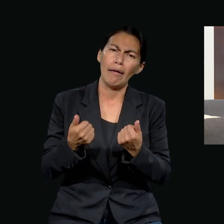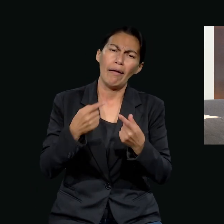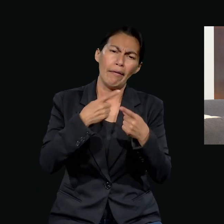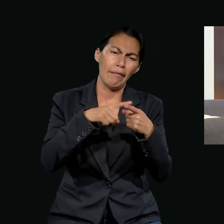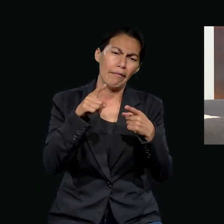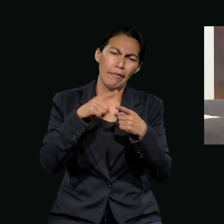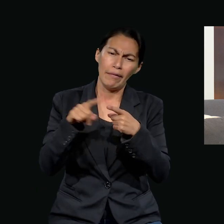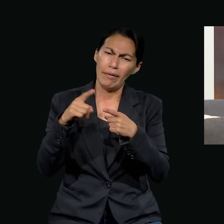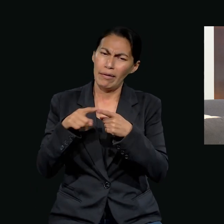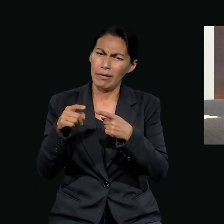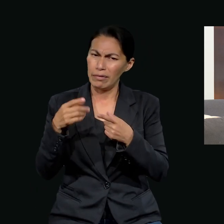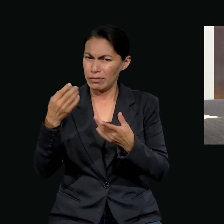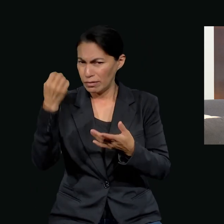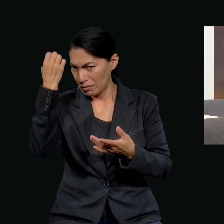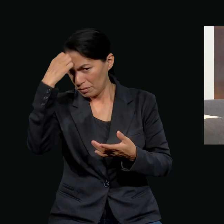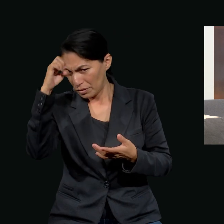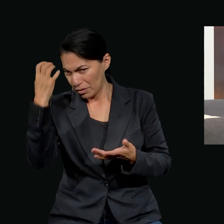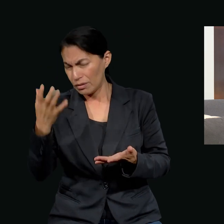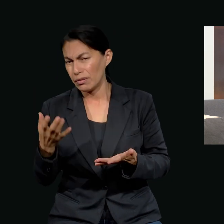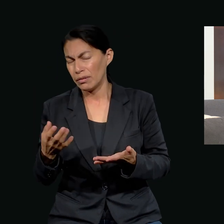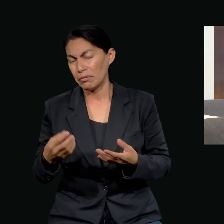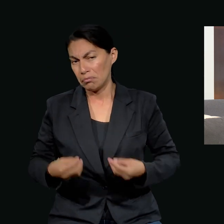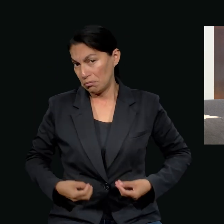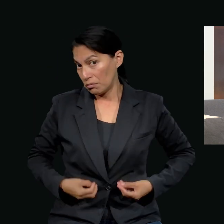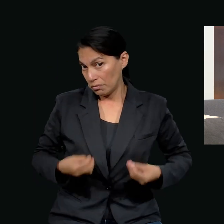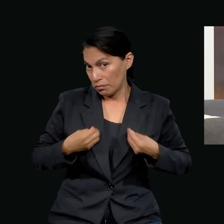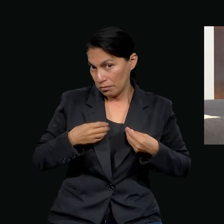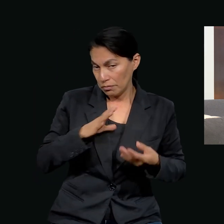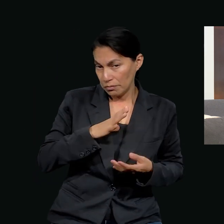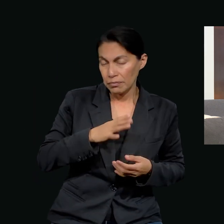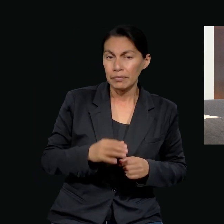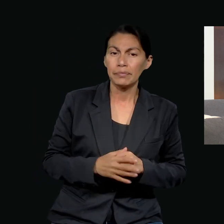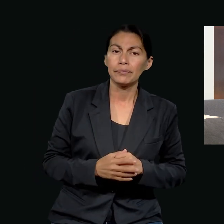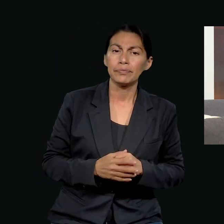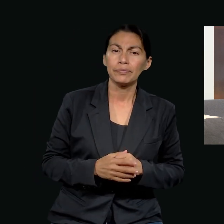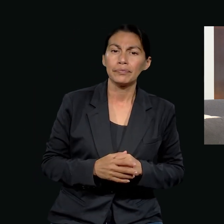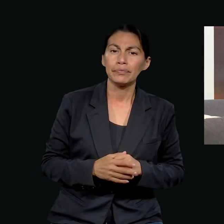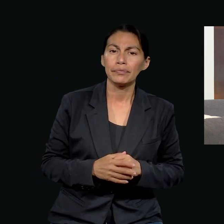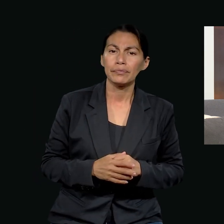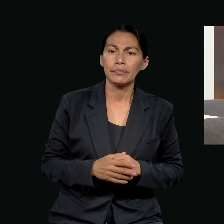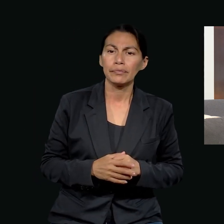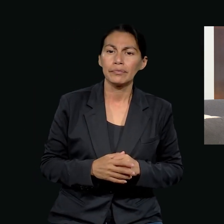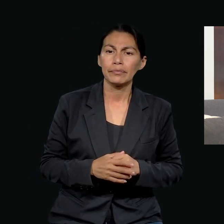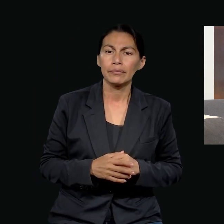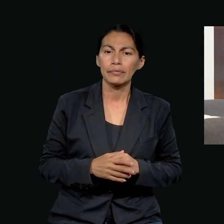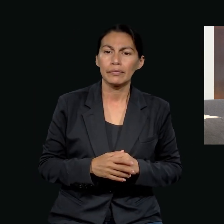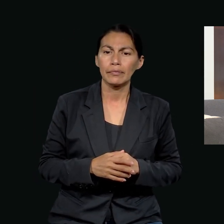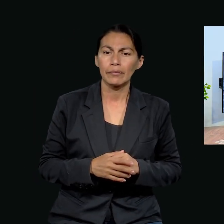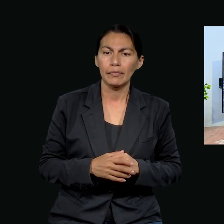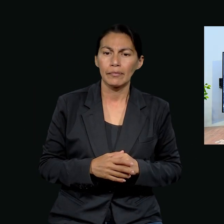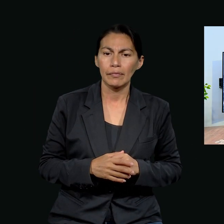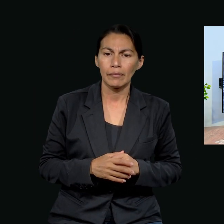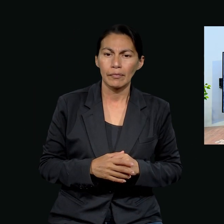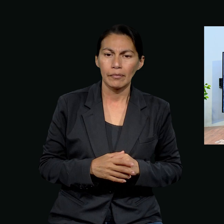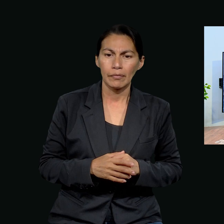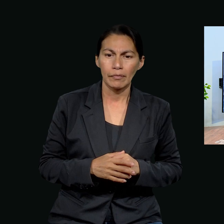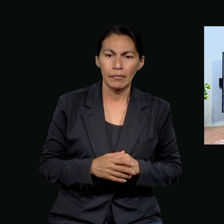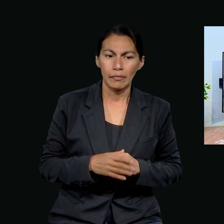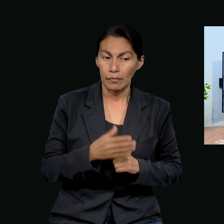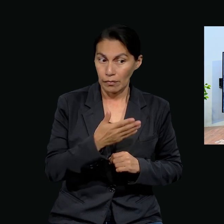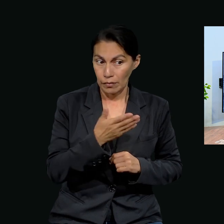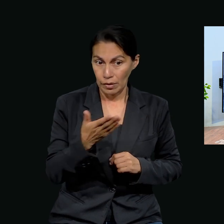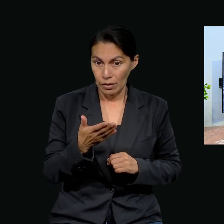nuevas experiencias que también se viven a posteriori. Y desde luego, después va